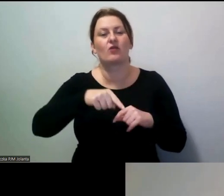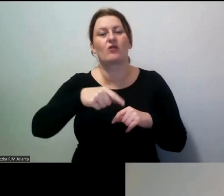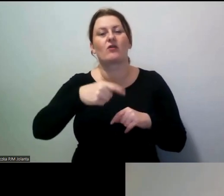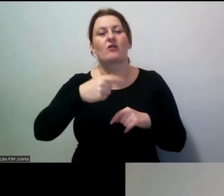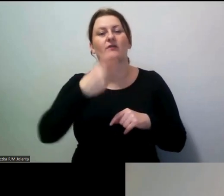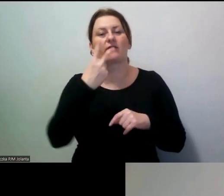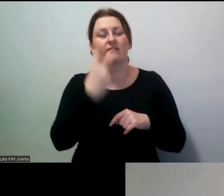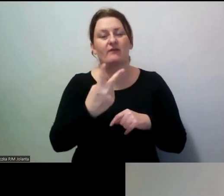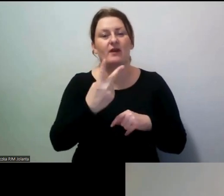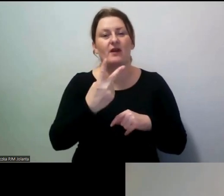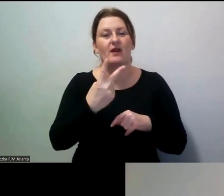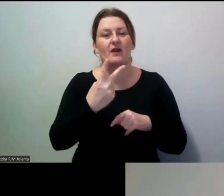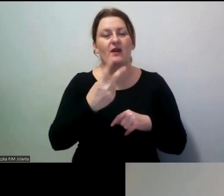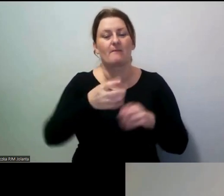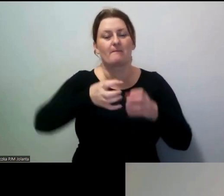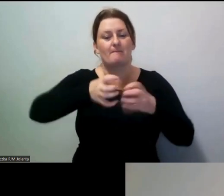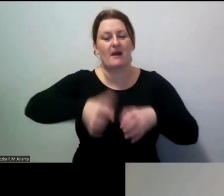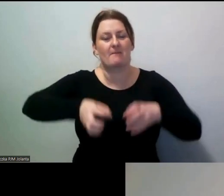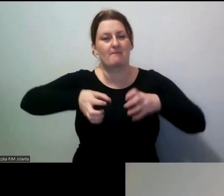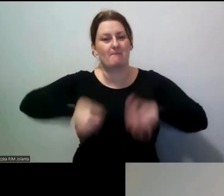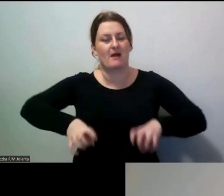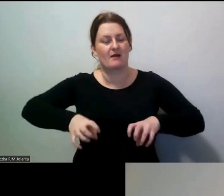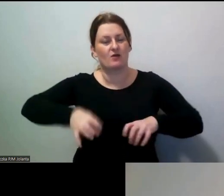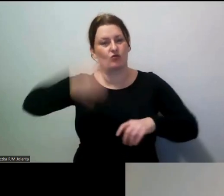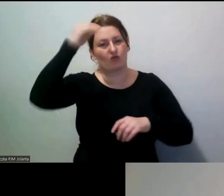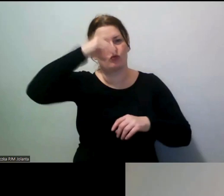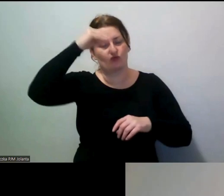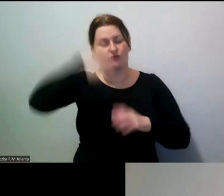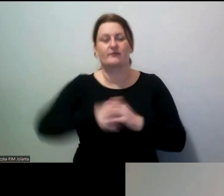dwie takie podgrupy uczniowskie.